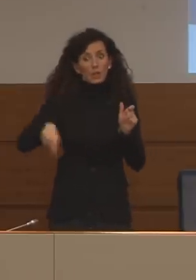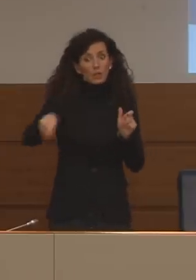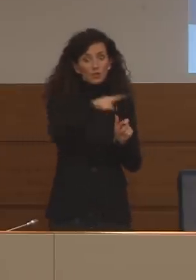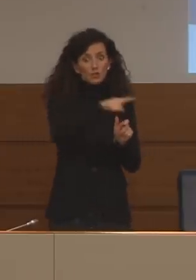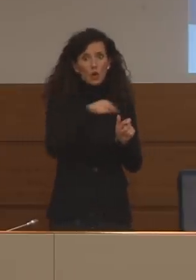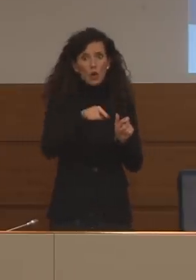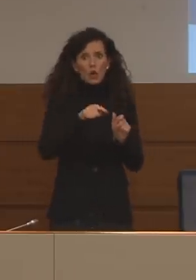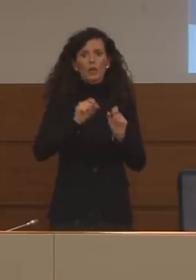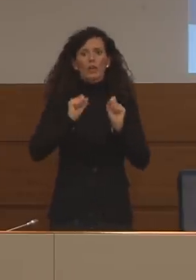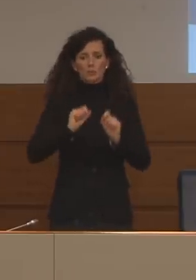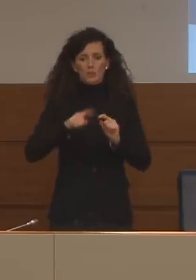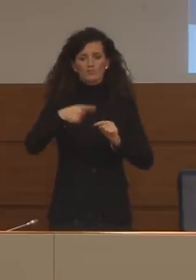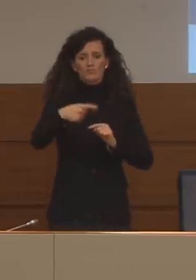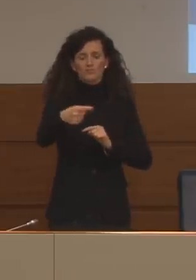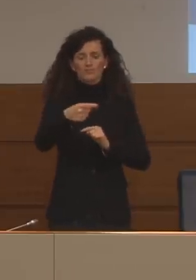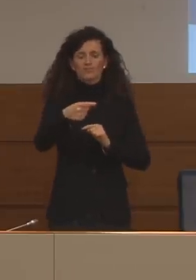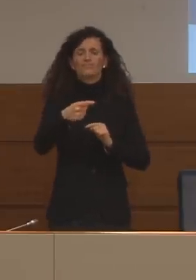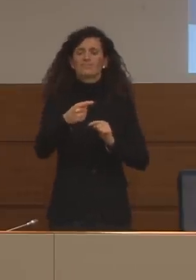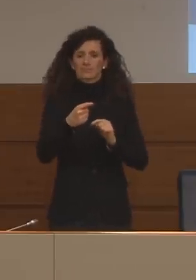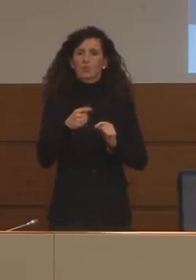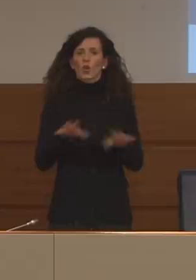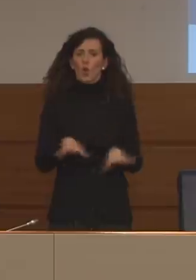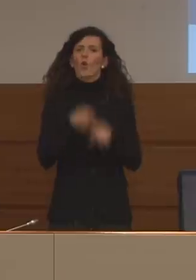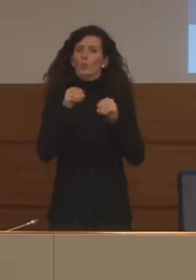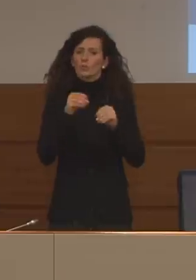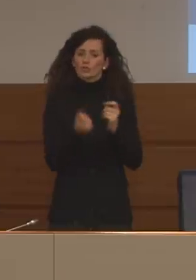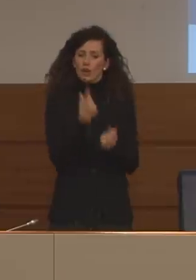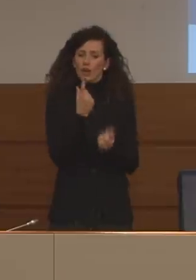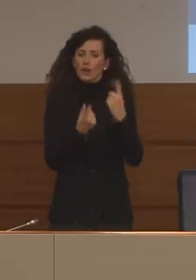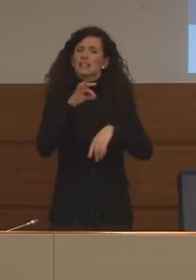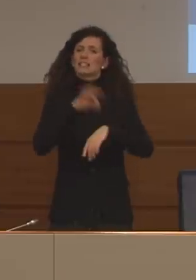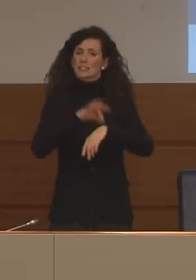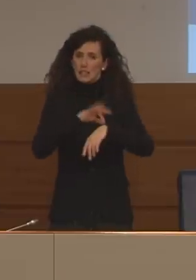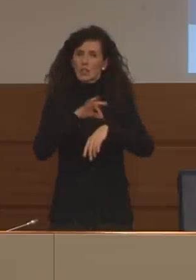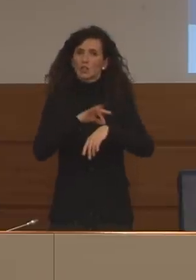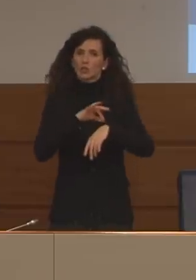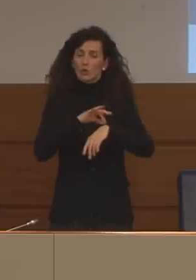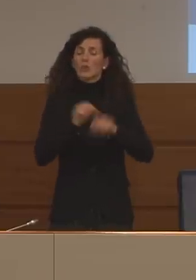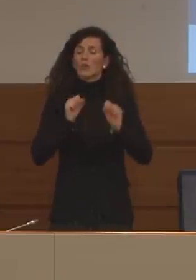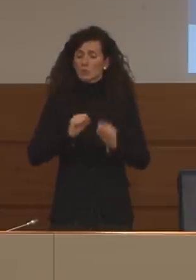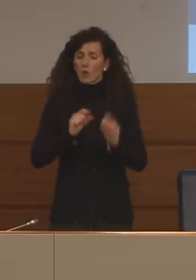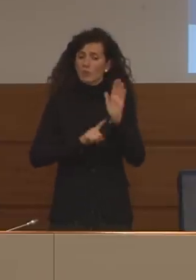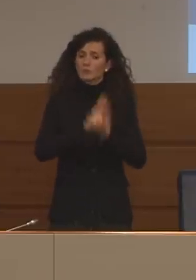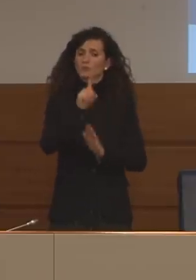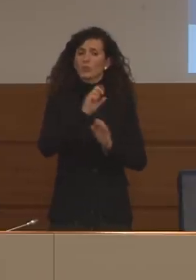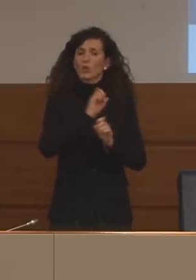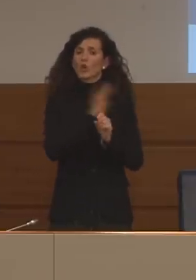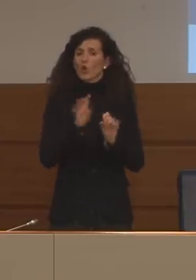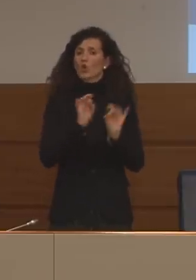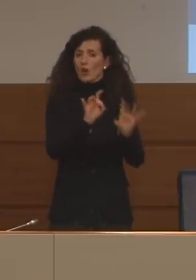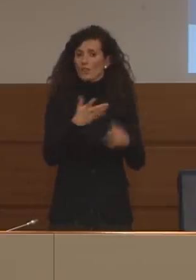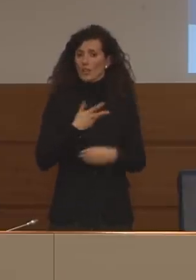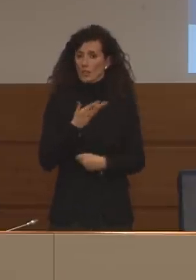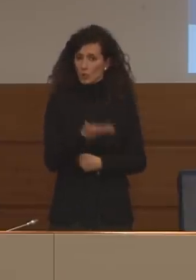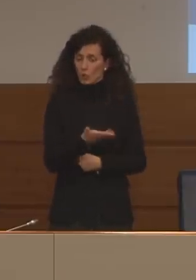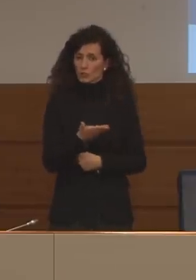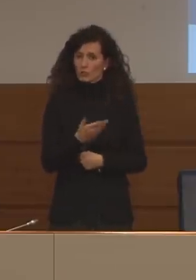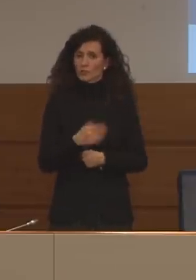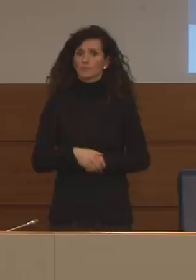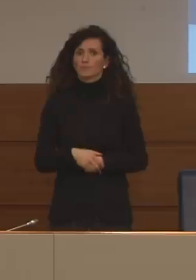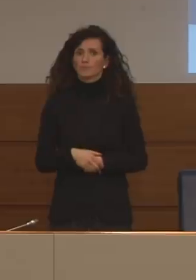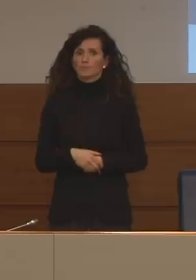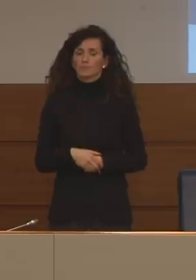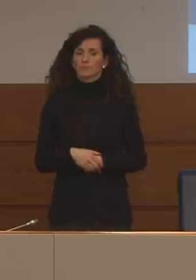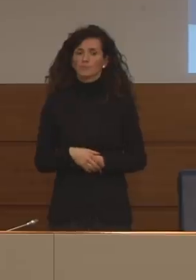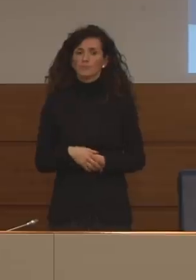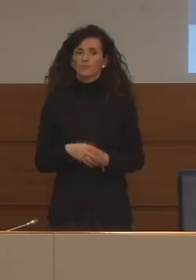troverà avrà della sintomatologia e potrà essere risultare positiva ovviamente questo lo diciamo